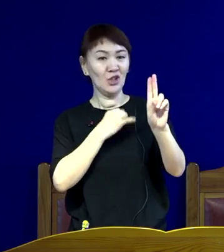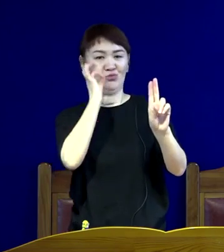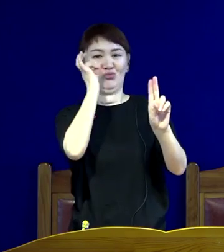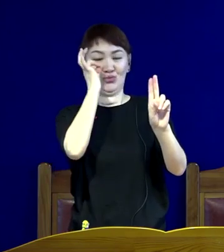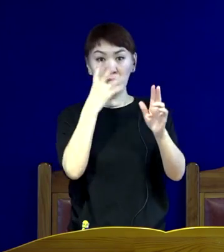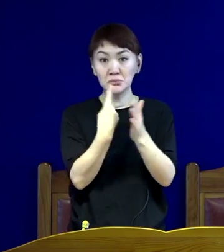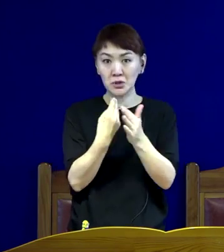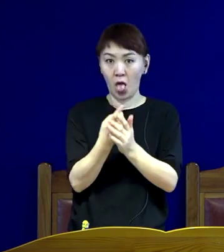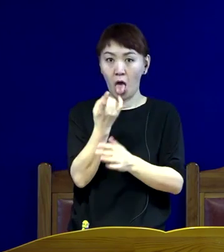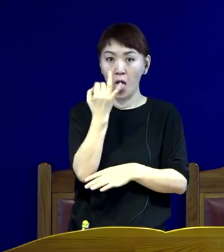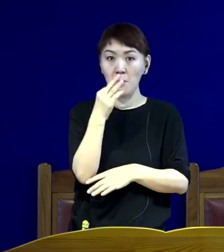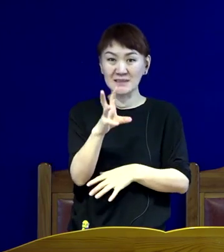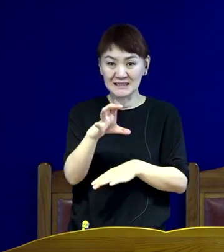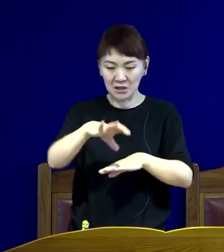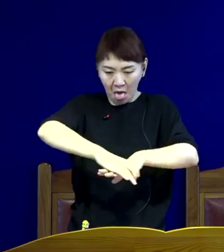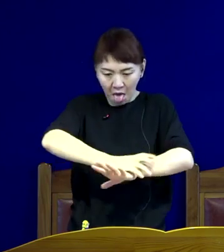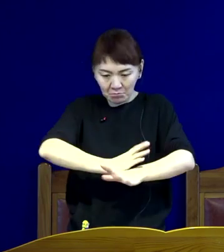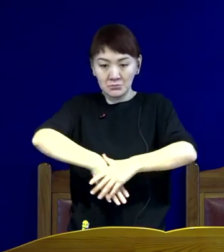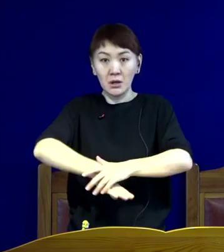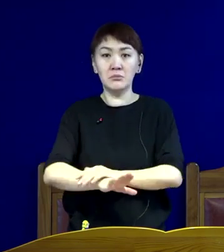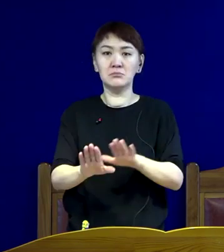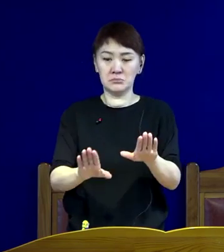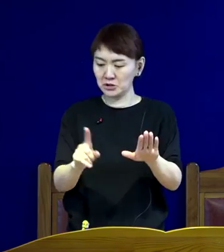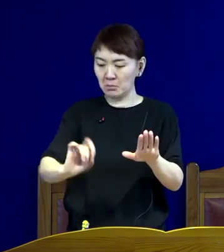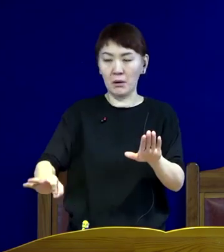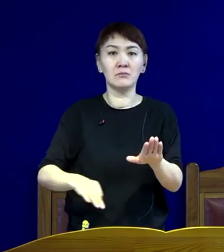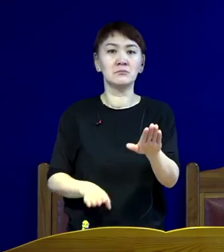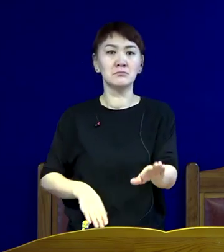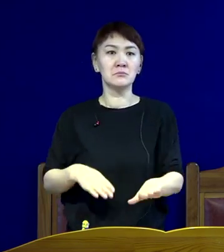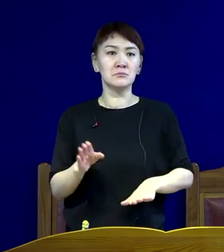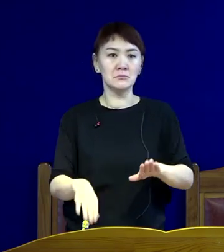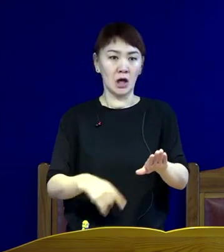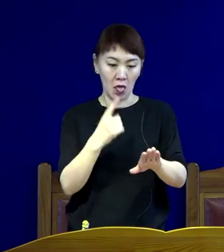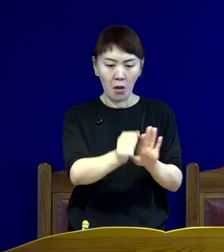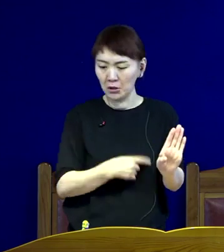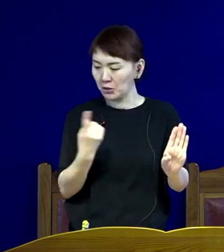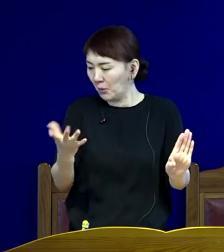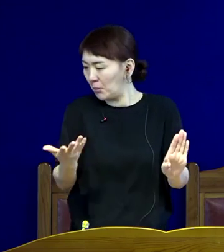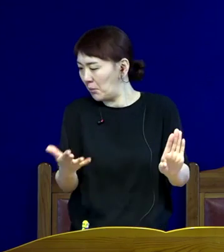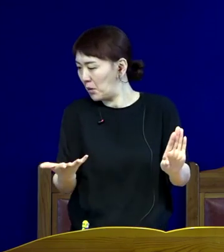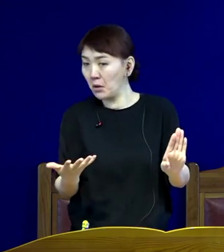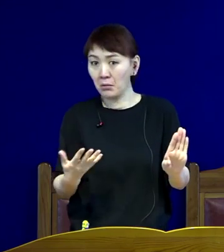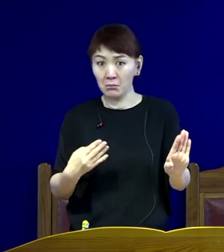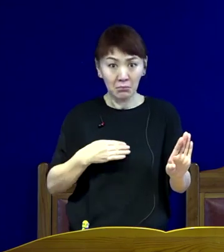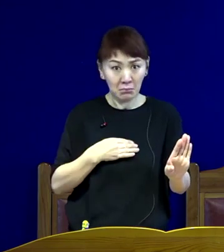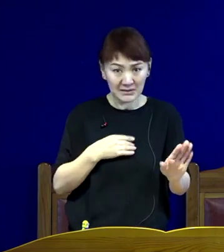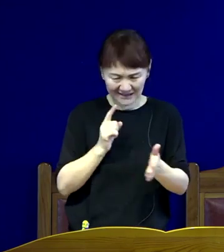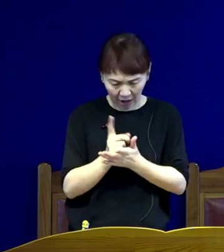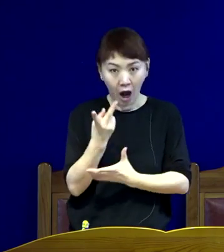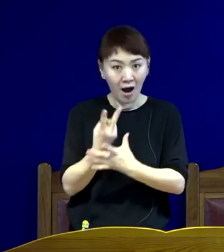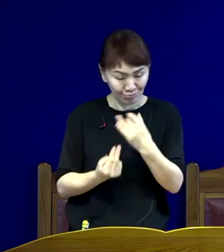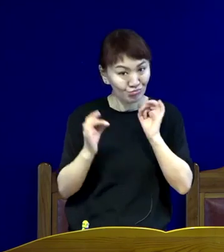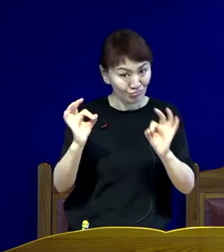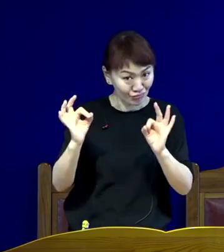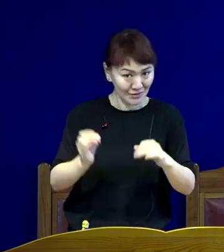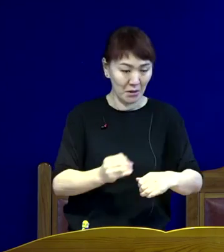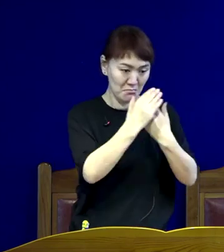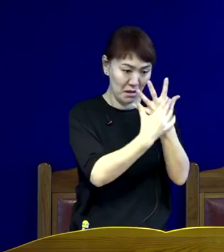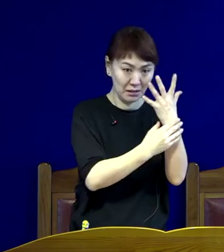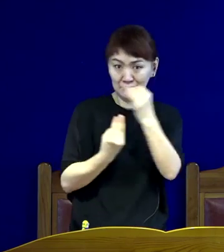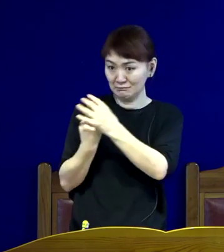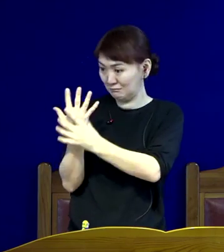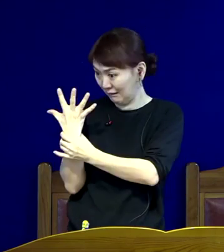Хоёр аймсны нэг нь байхгүй болчих юм бол энэ бол өрөөсөн гэсэн утгатай гэдэг нь гондэ. Бэлээ ч ихсэн хоёр байх таа. Бэлээний нэг нь байх юм